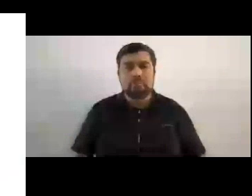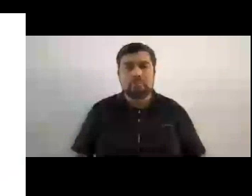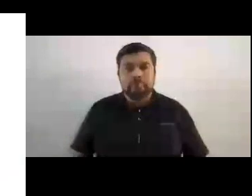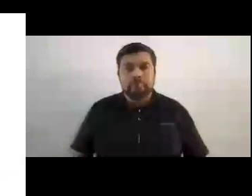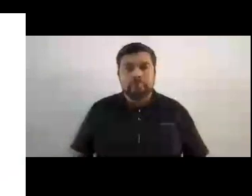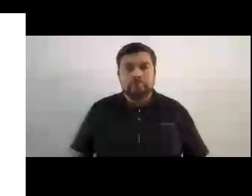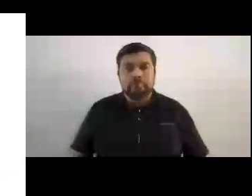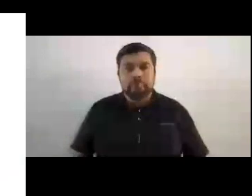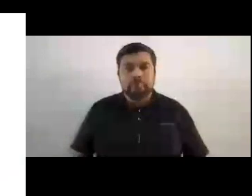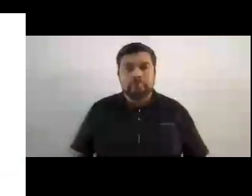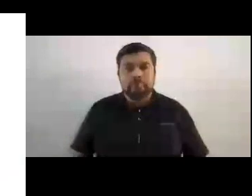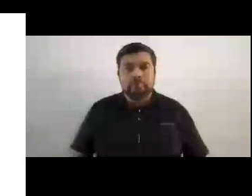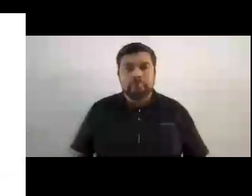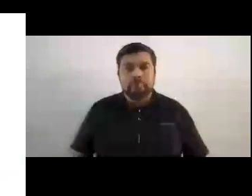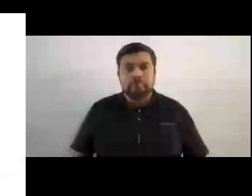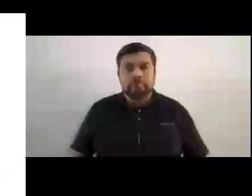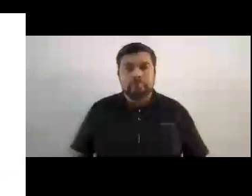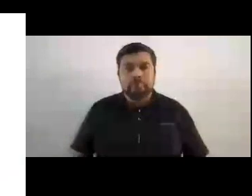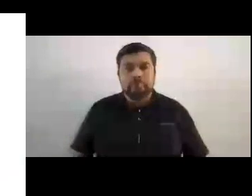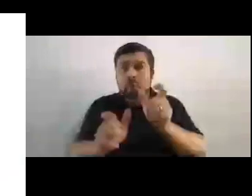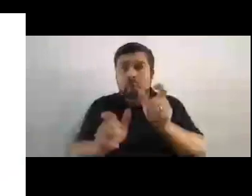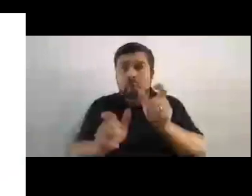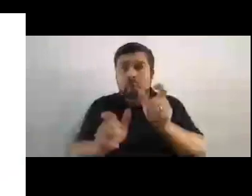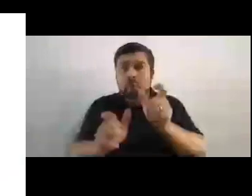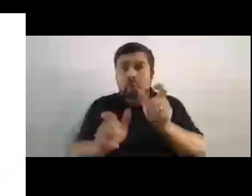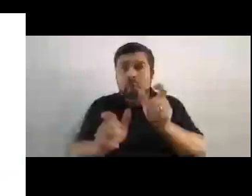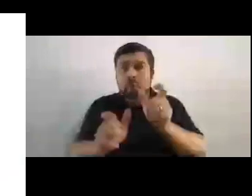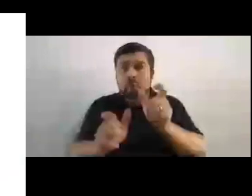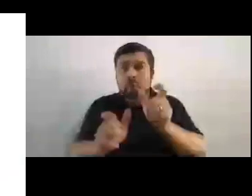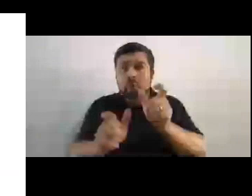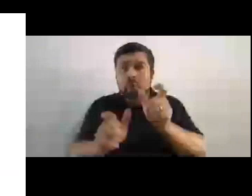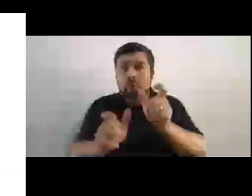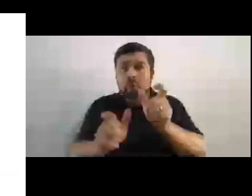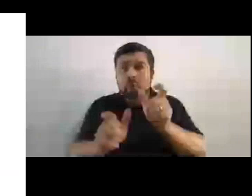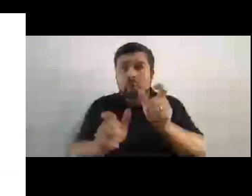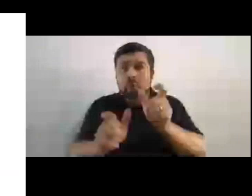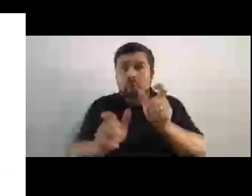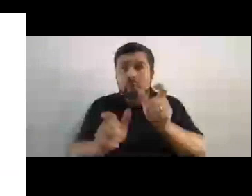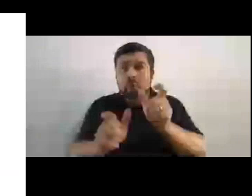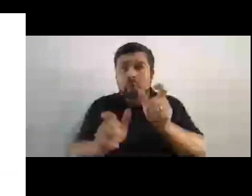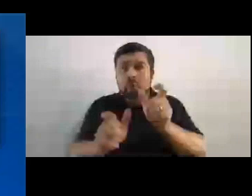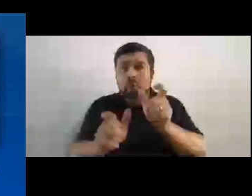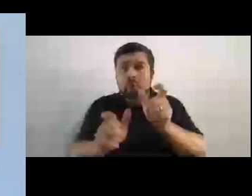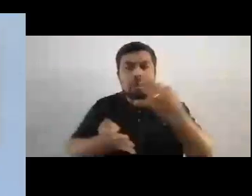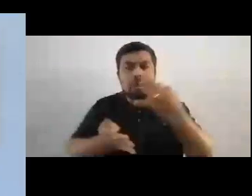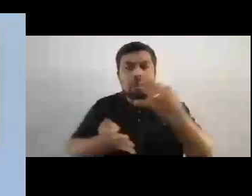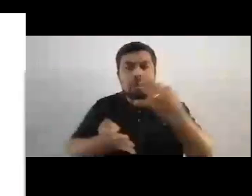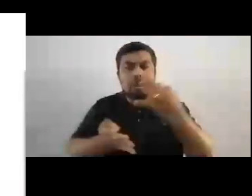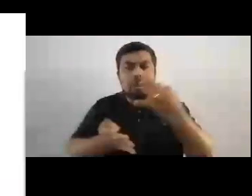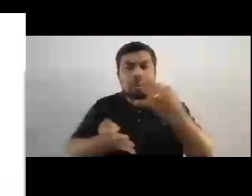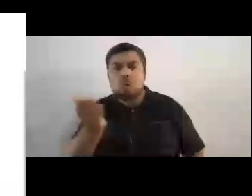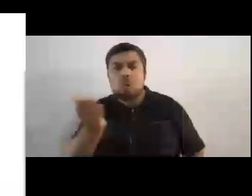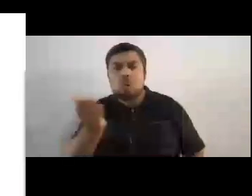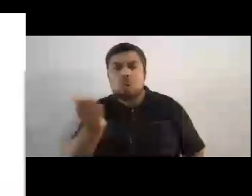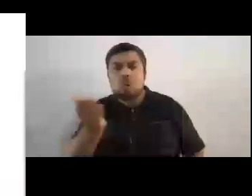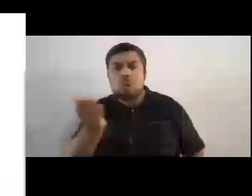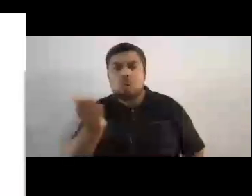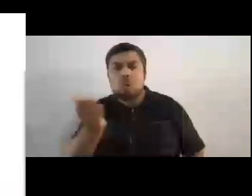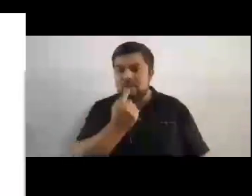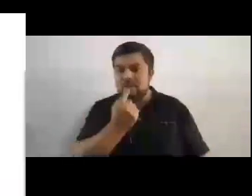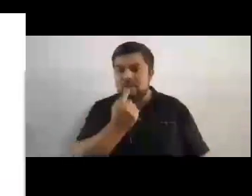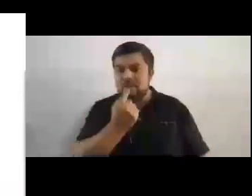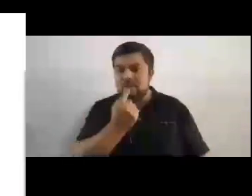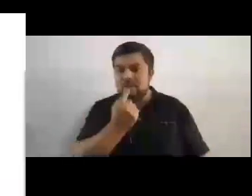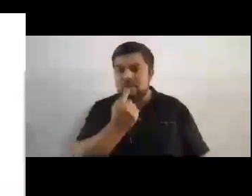Los mismos educadores entonces me contaban cuál era el perfil ideal que ellos creían que debía cumplir una persona sorda